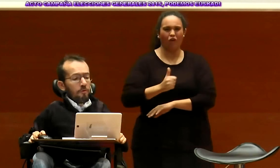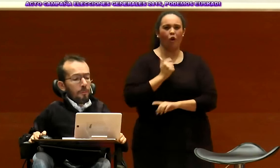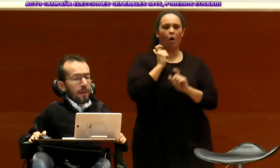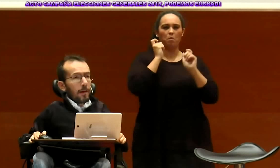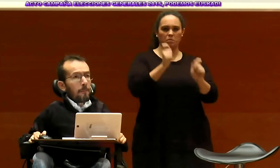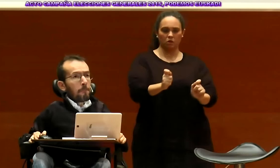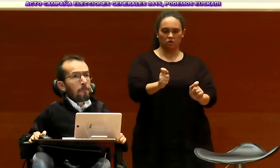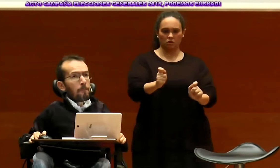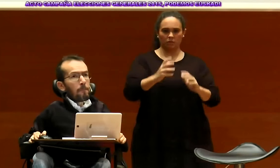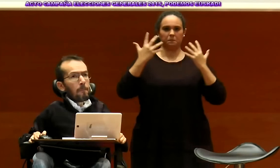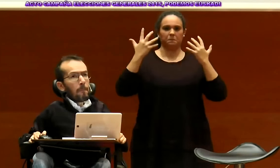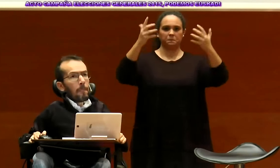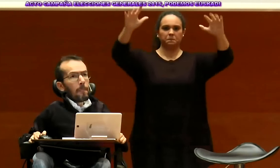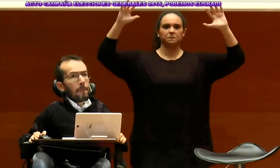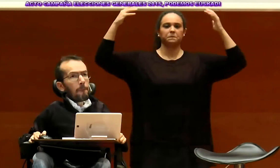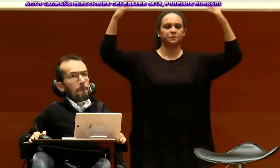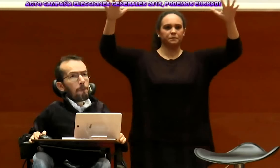Todo eso me...